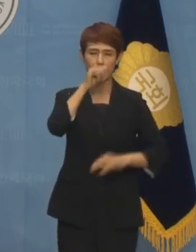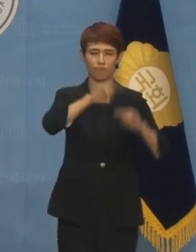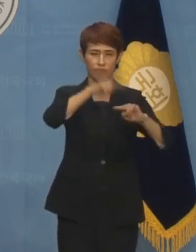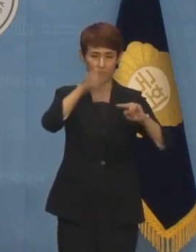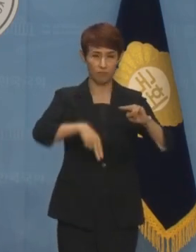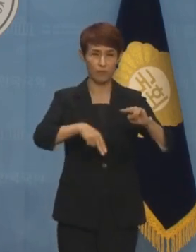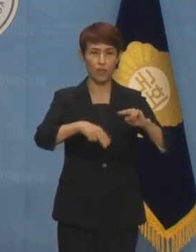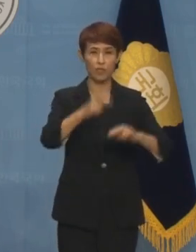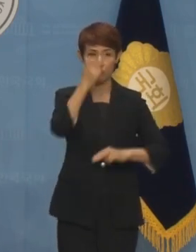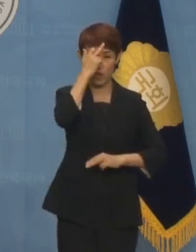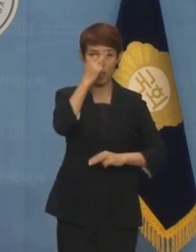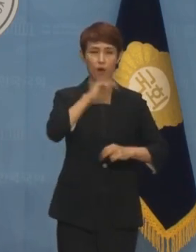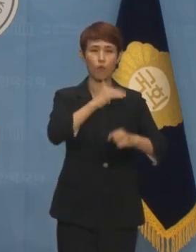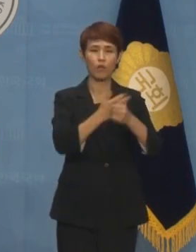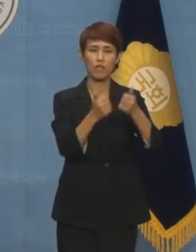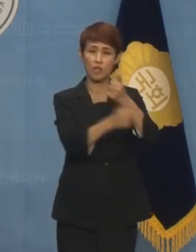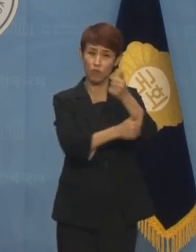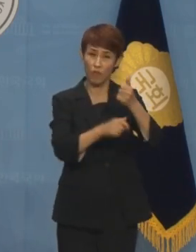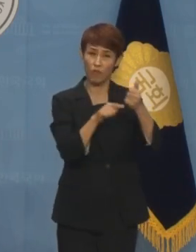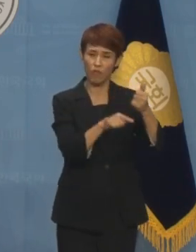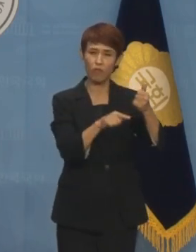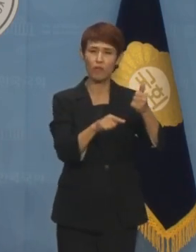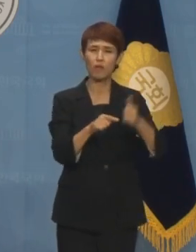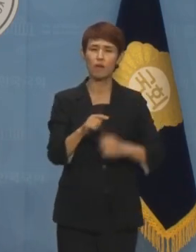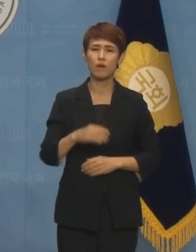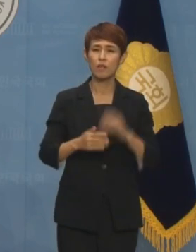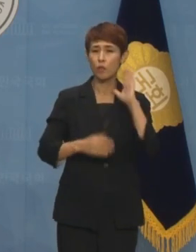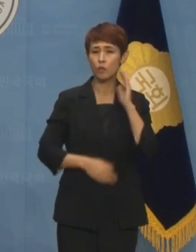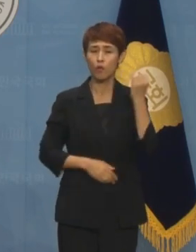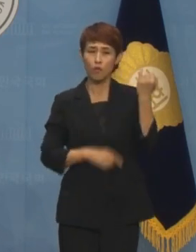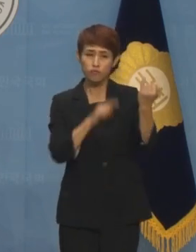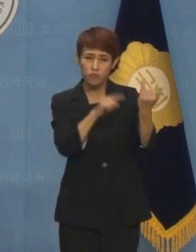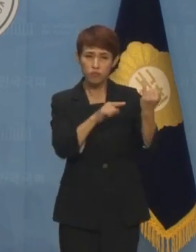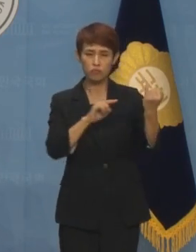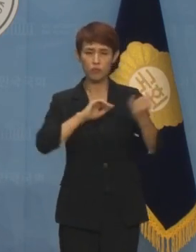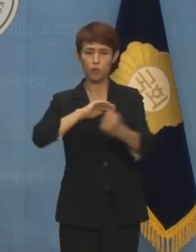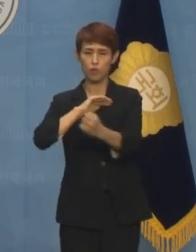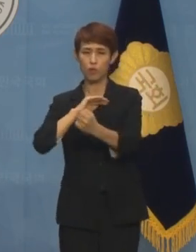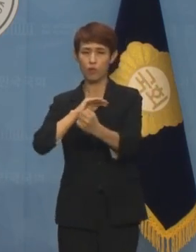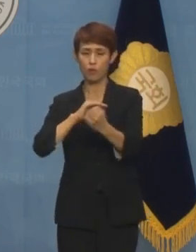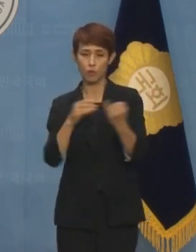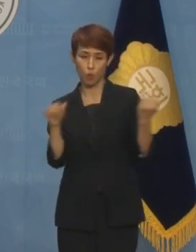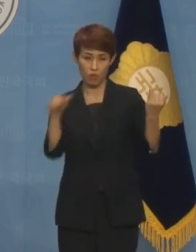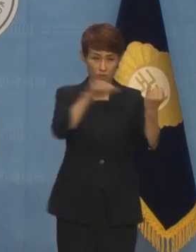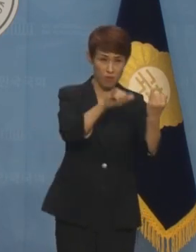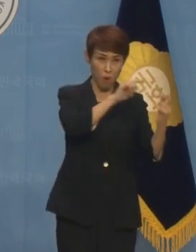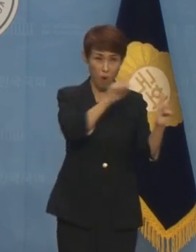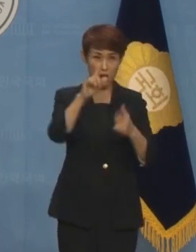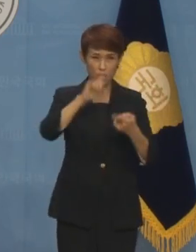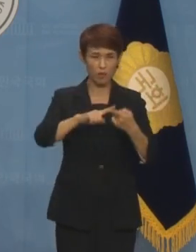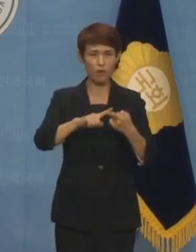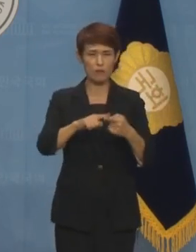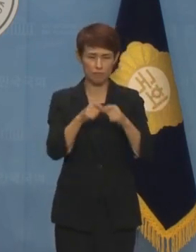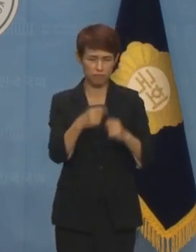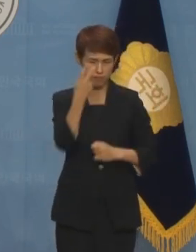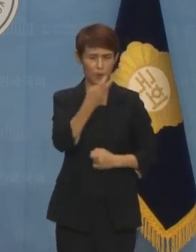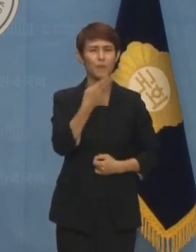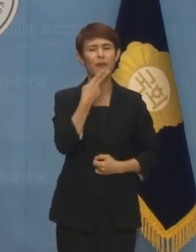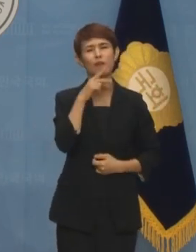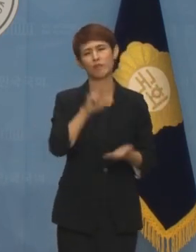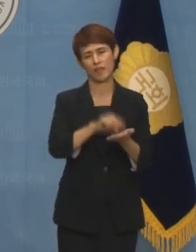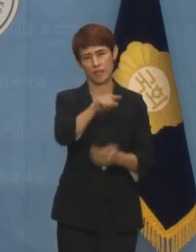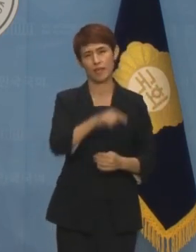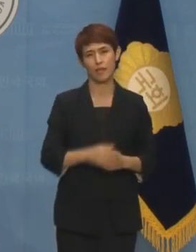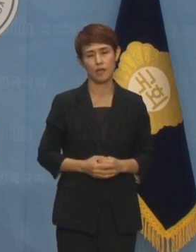권기 김여사의 선수제 여부에 대해 검토하지 않았다고 폭로했습니다 권위는 해설집에